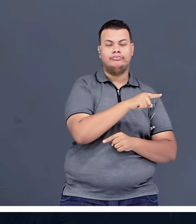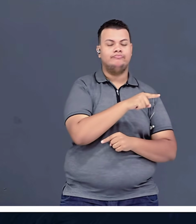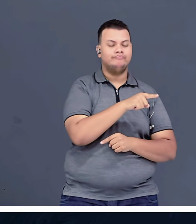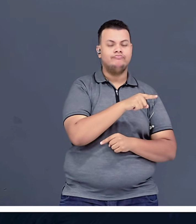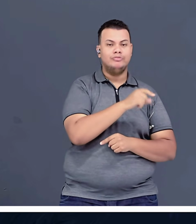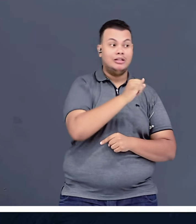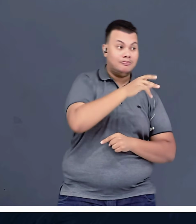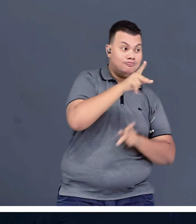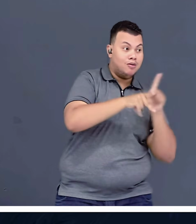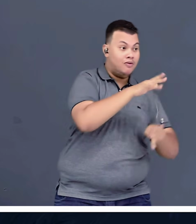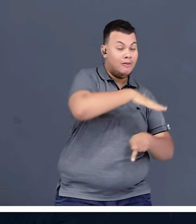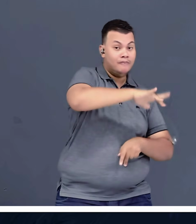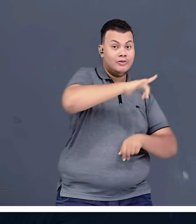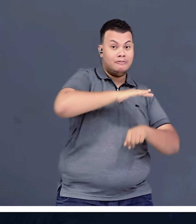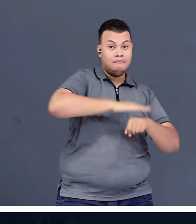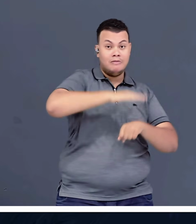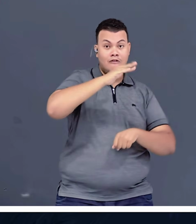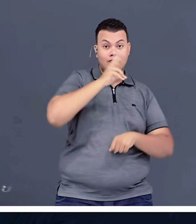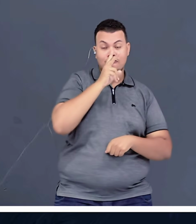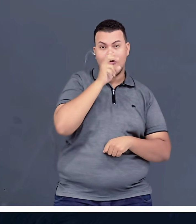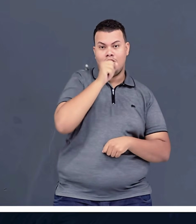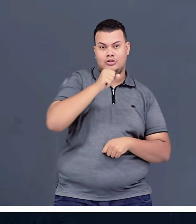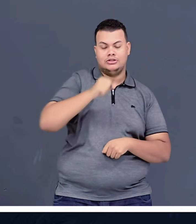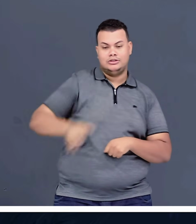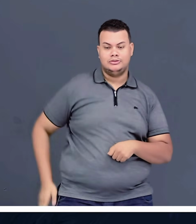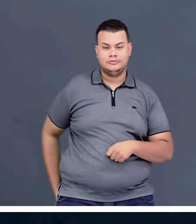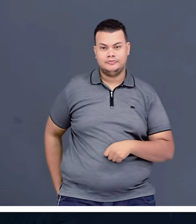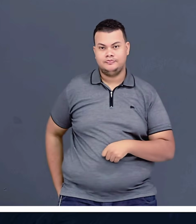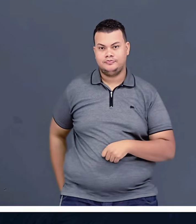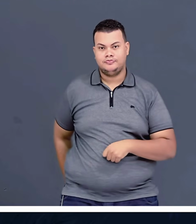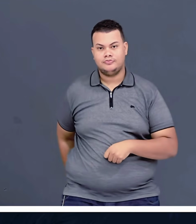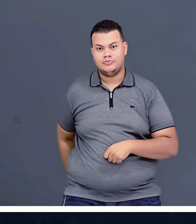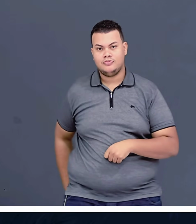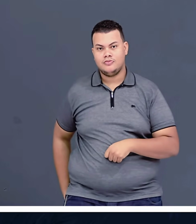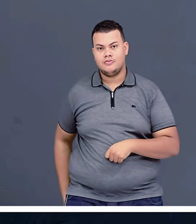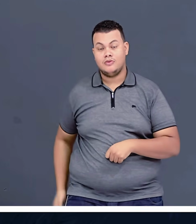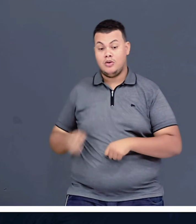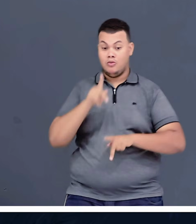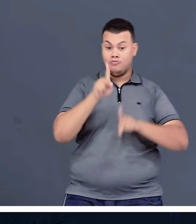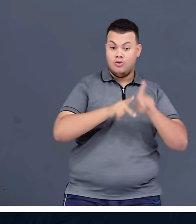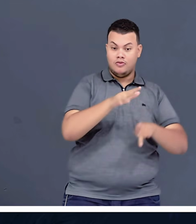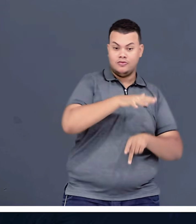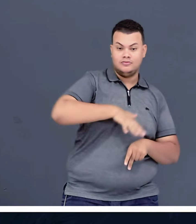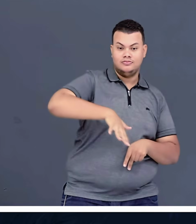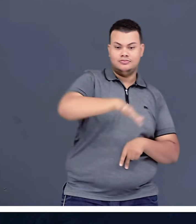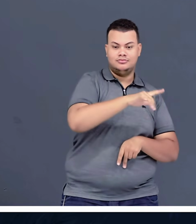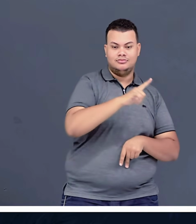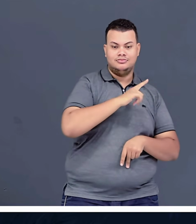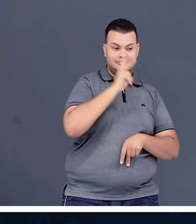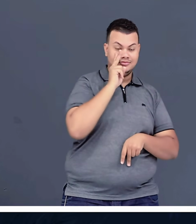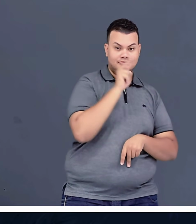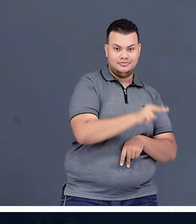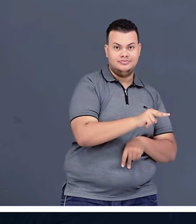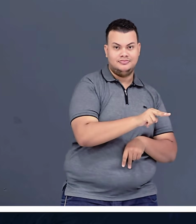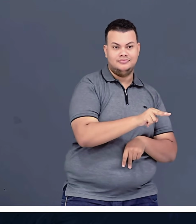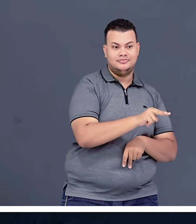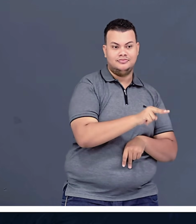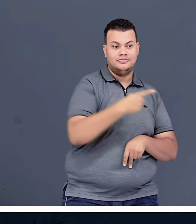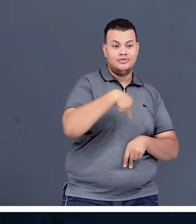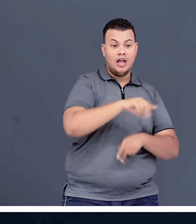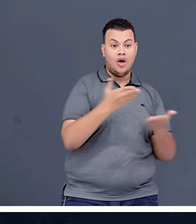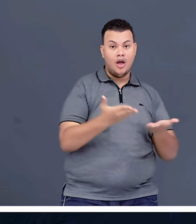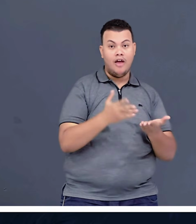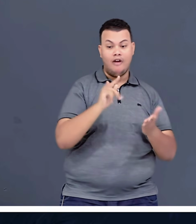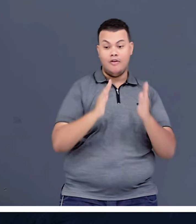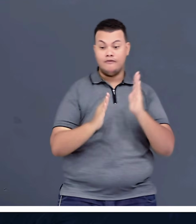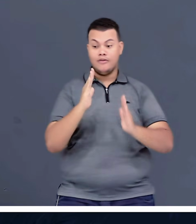apesar de ser mais fértil. Mas o faraó enxergou isso, eles não. Vamos para a